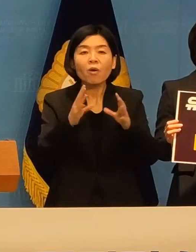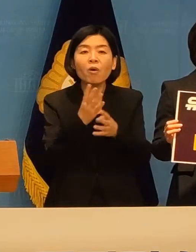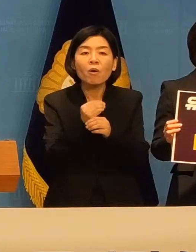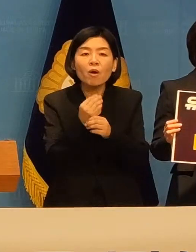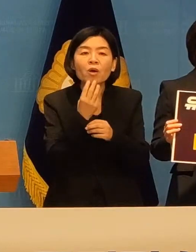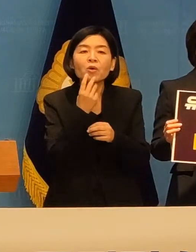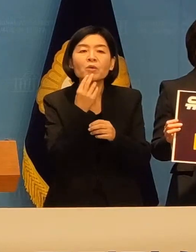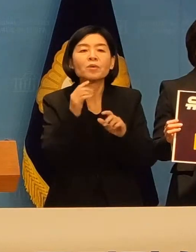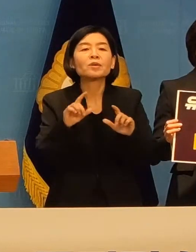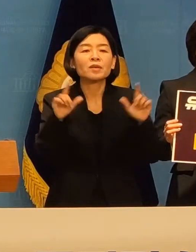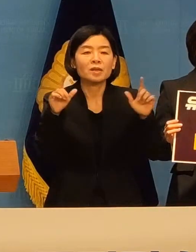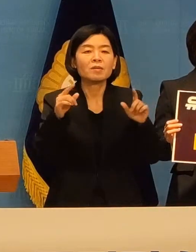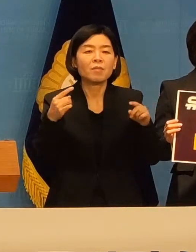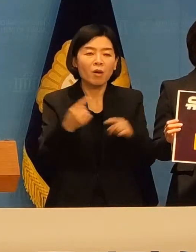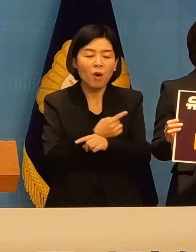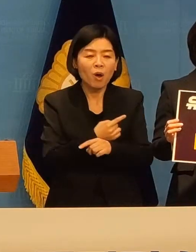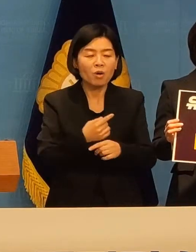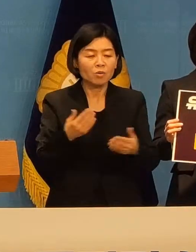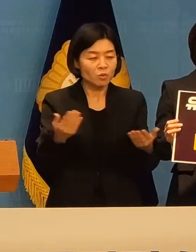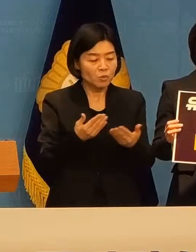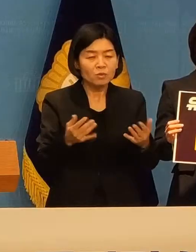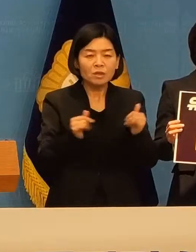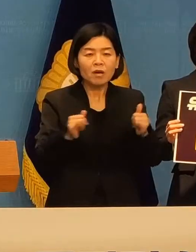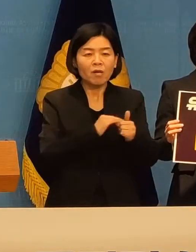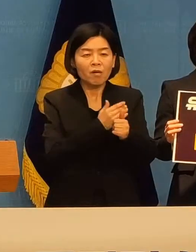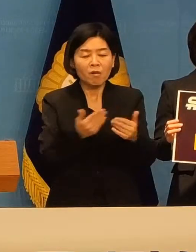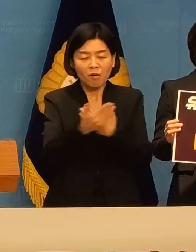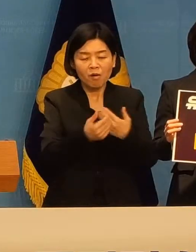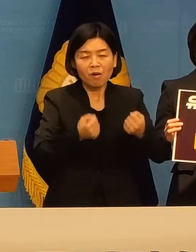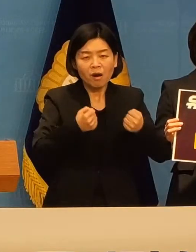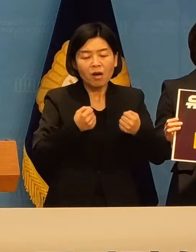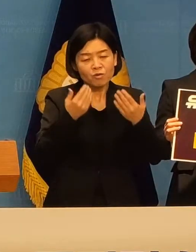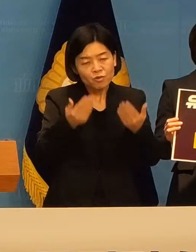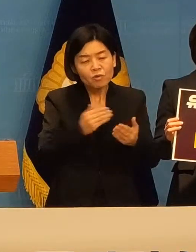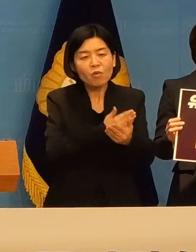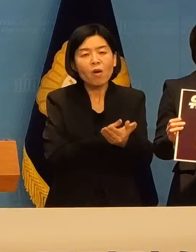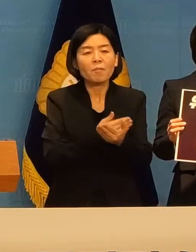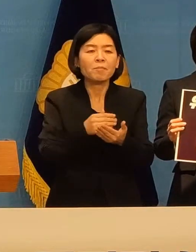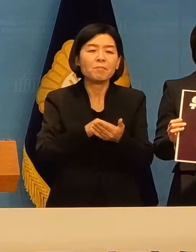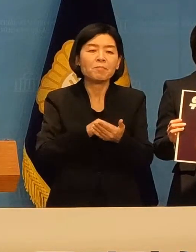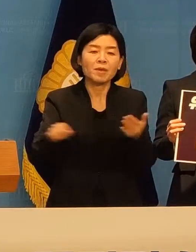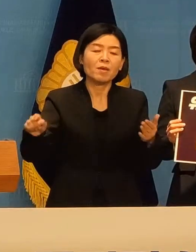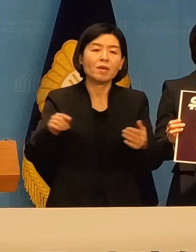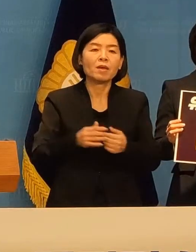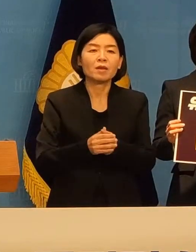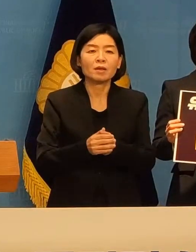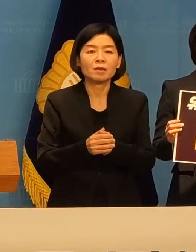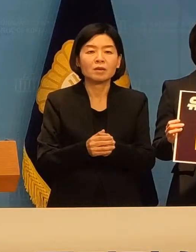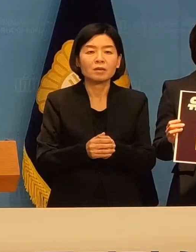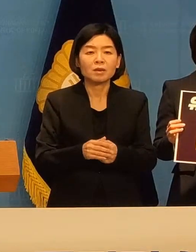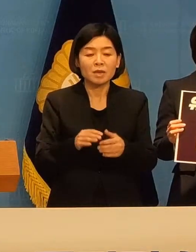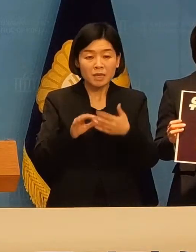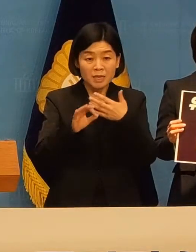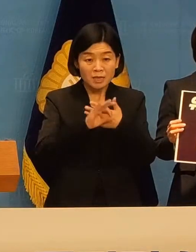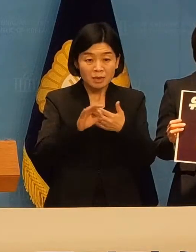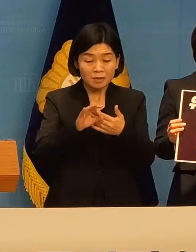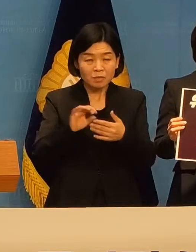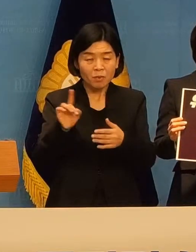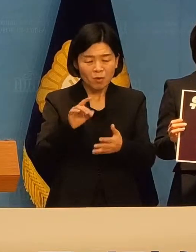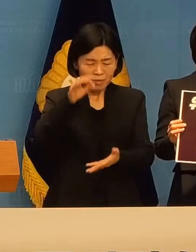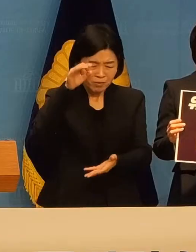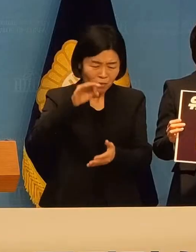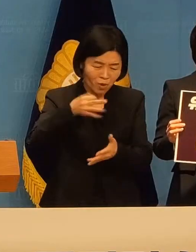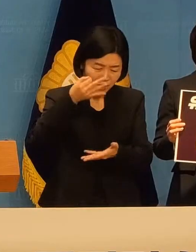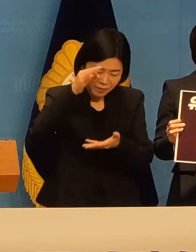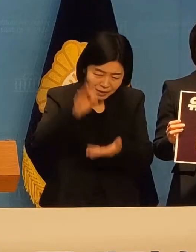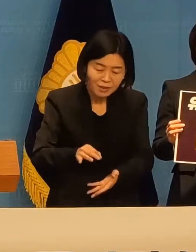휴식권을 후퇴시키고 있습니다. 쿠팡을 비롯한 온라인 유통업에서는 저임금, 심야노동, 비정규직 계약 등 나쁜